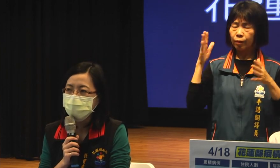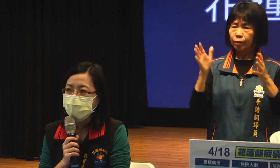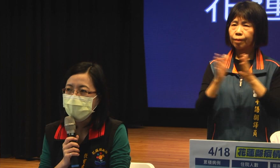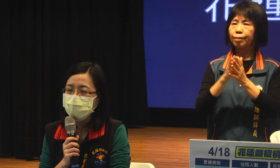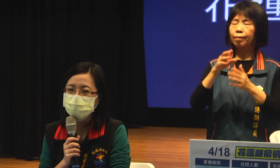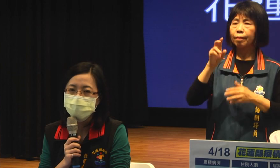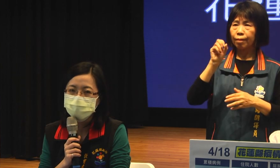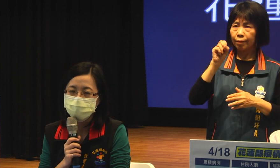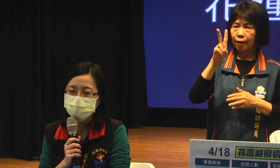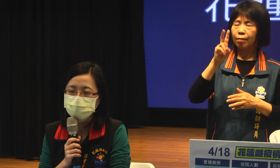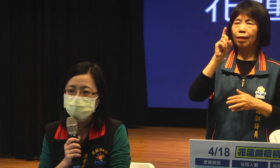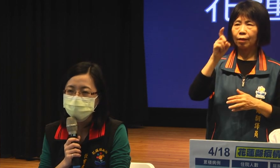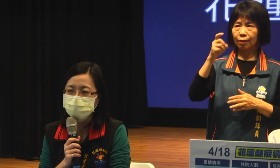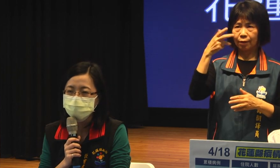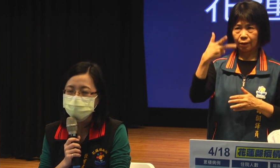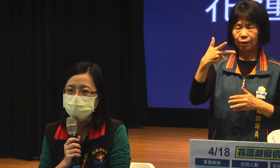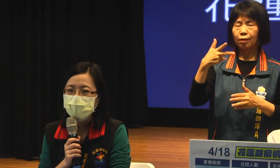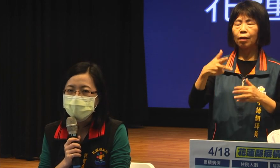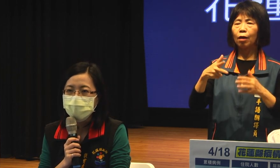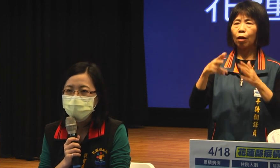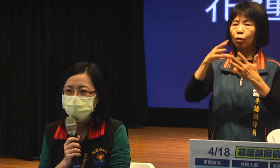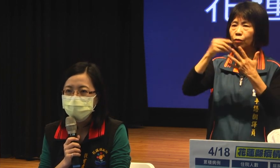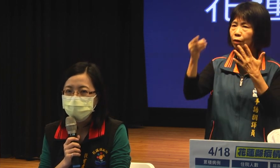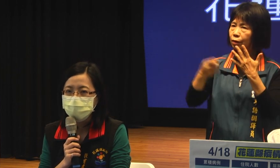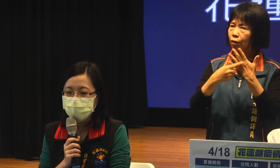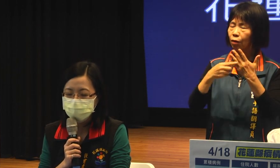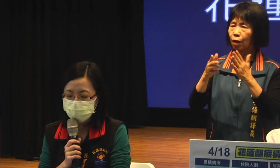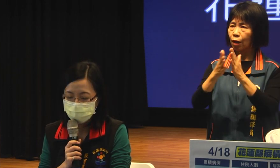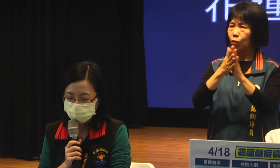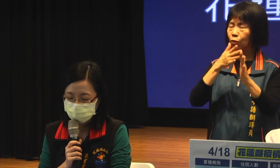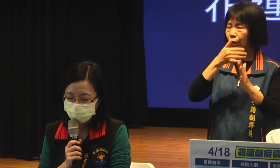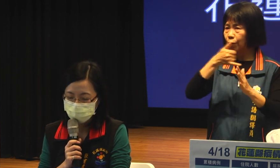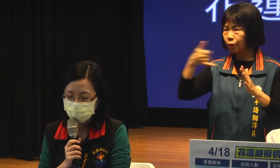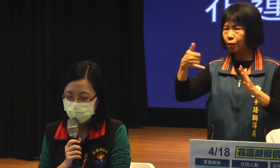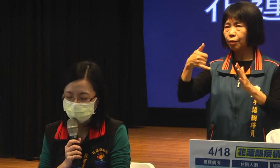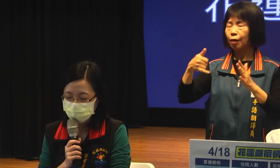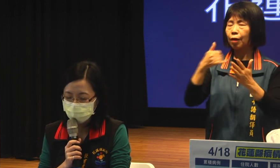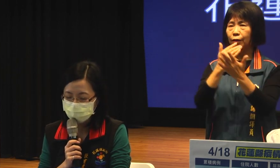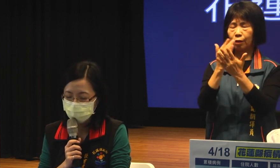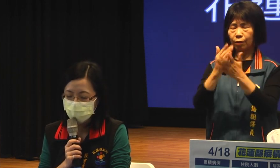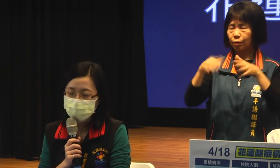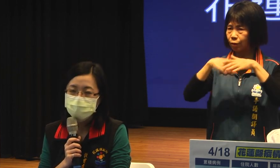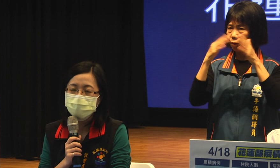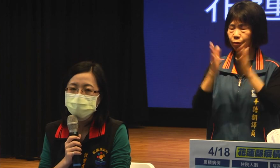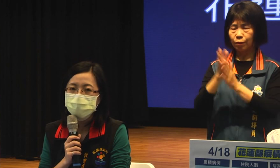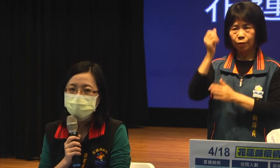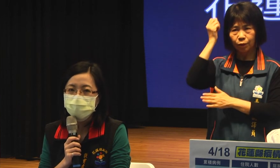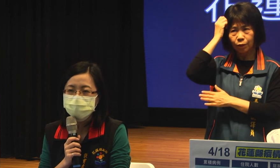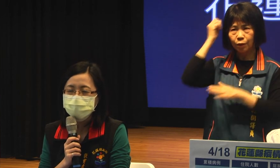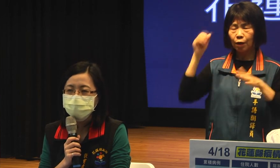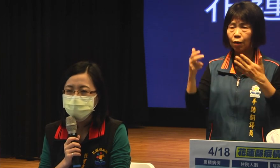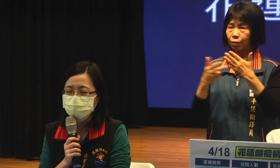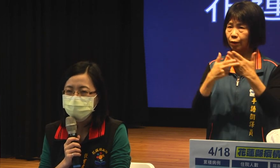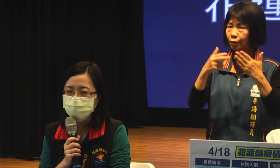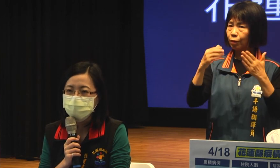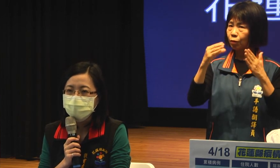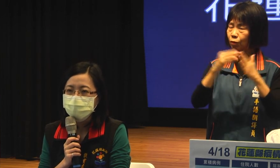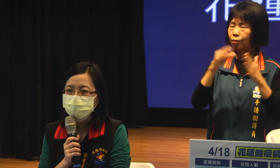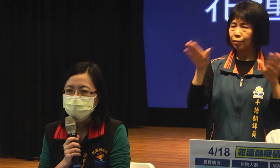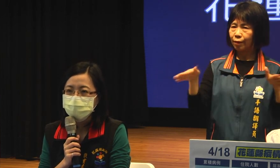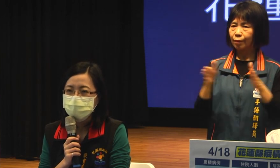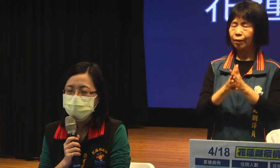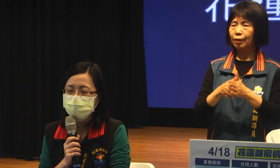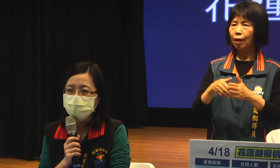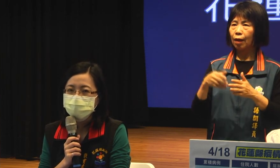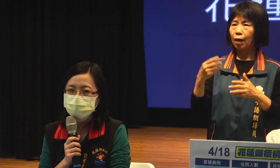选手，包含队职员入住。那感谢卫生局呢，马上的提供了快筛试剂。